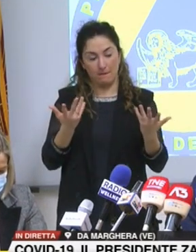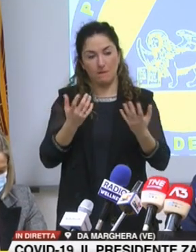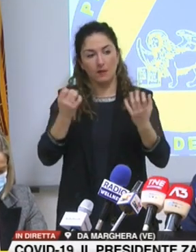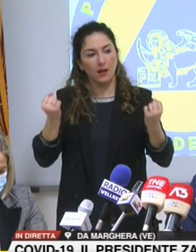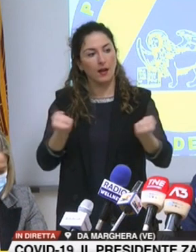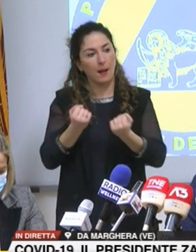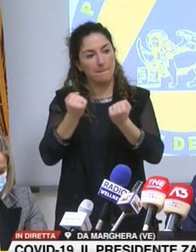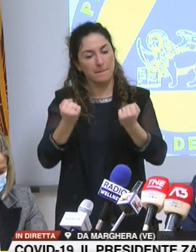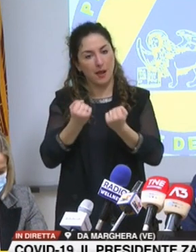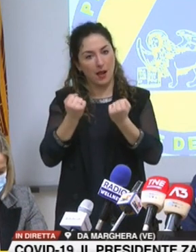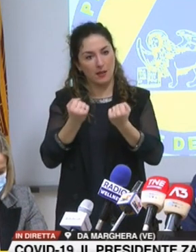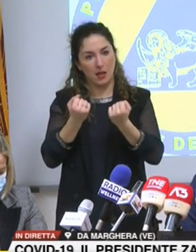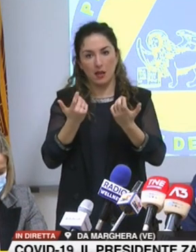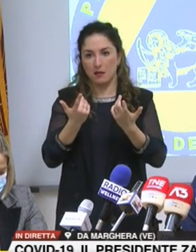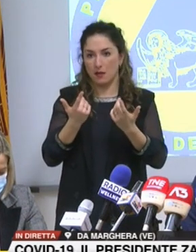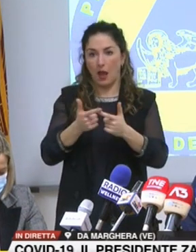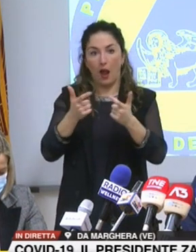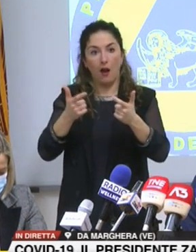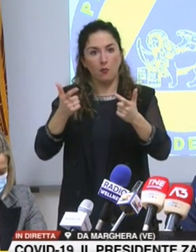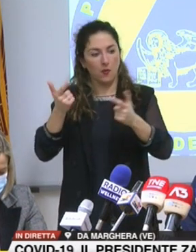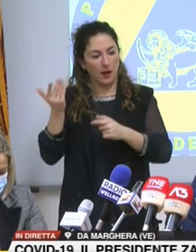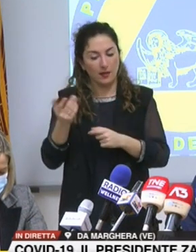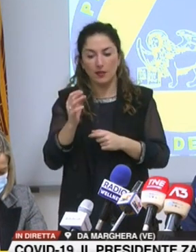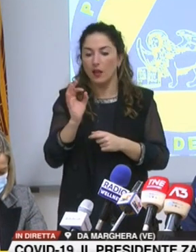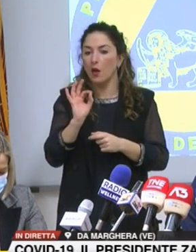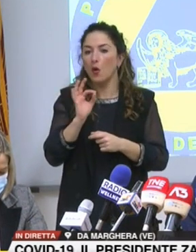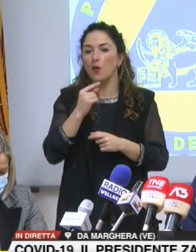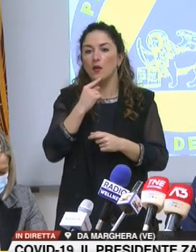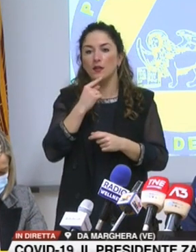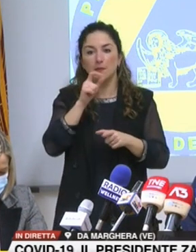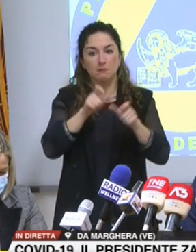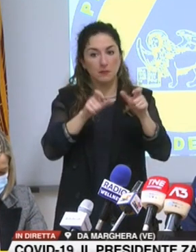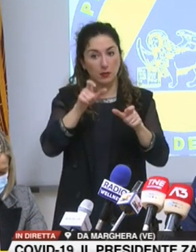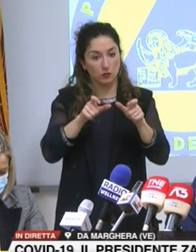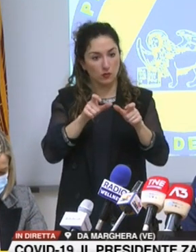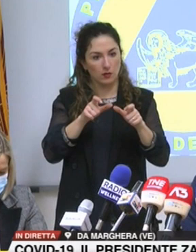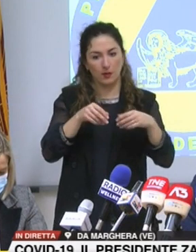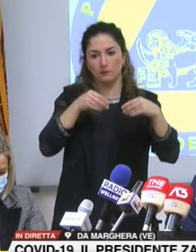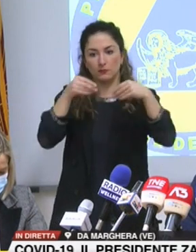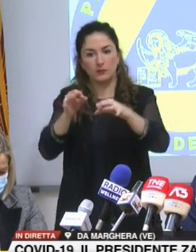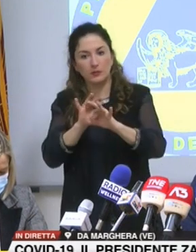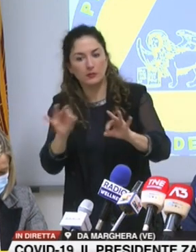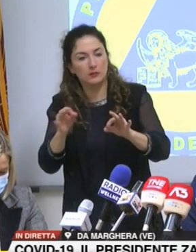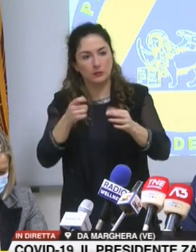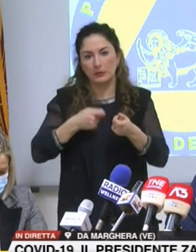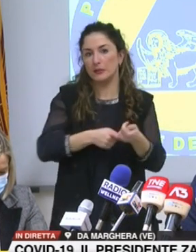campagna, soluzioni digitali per rinforzare eventuali persone che non si presentano o per